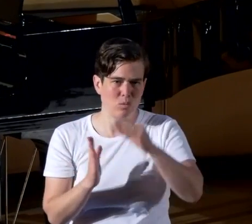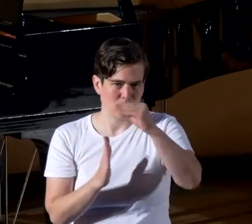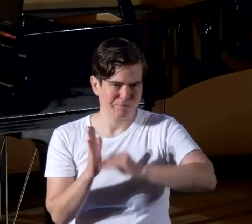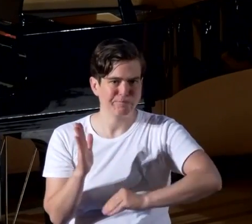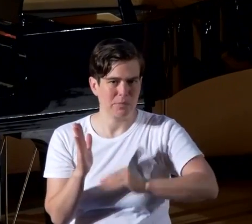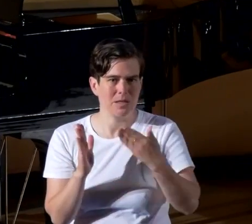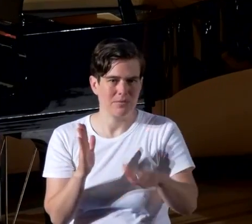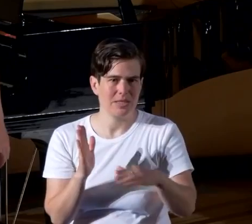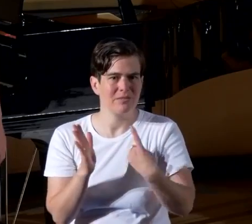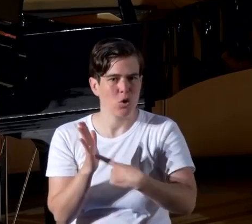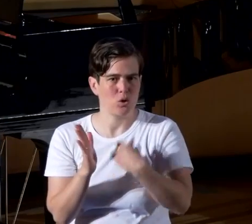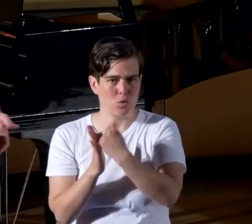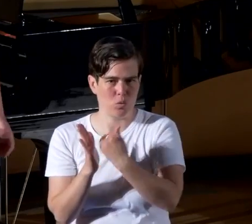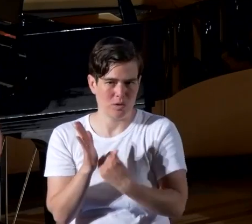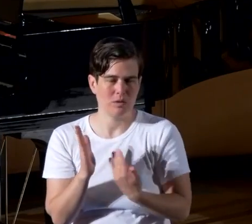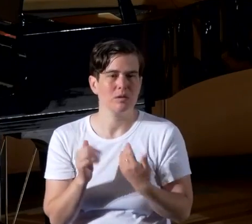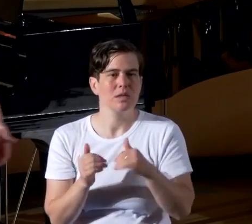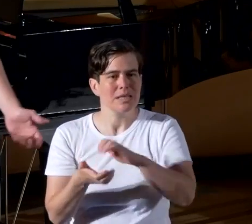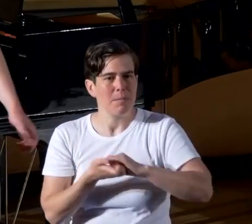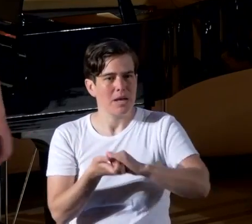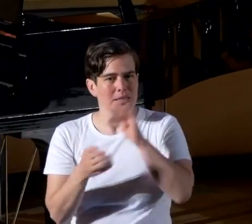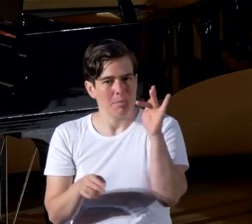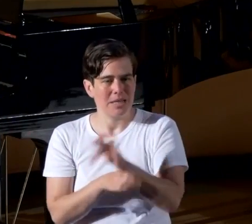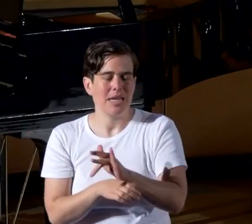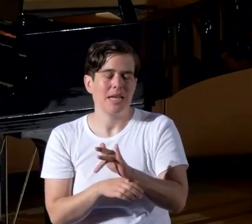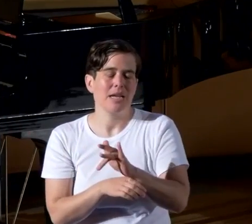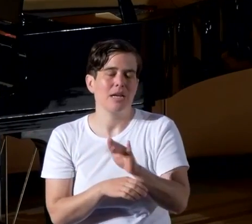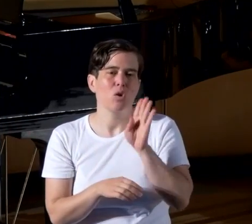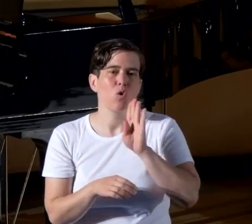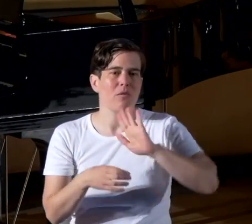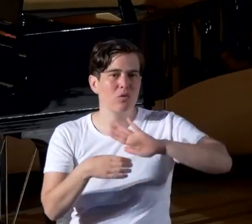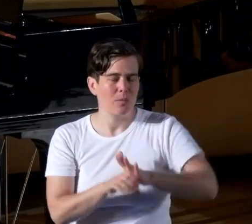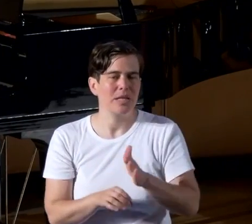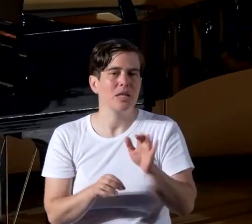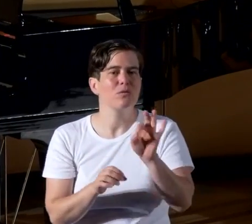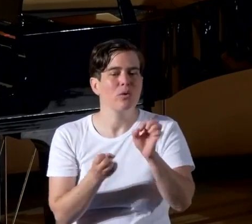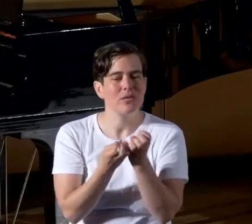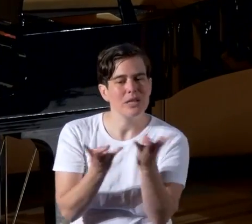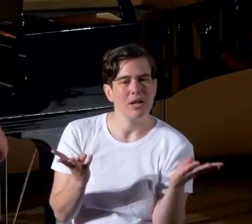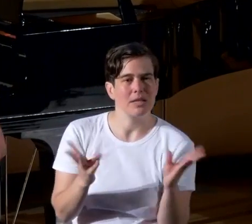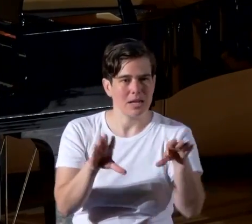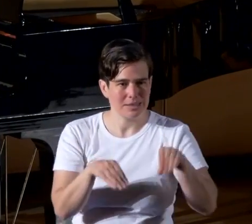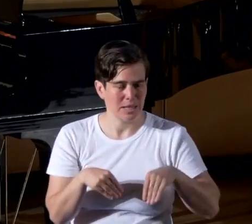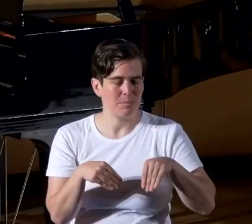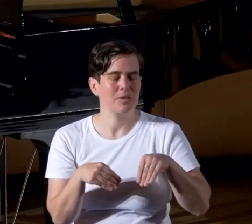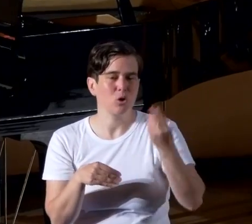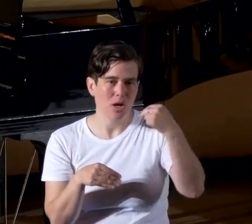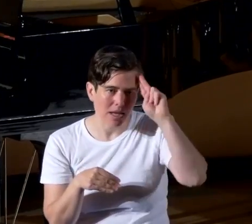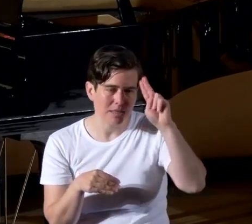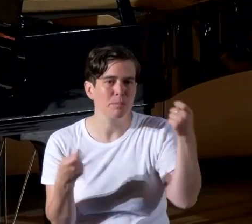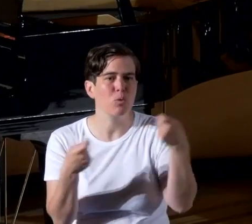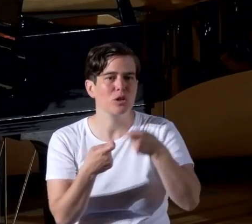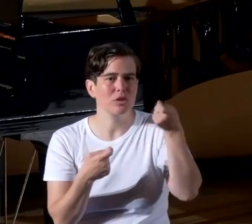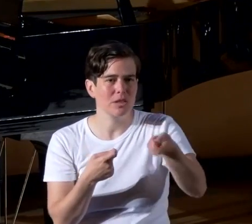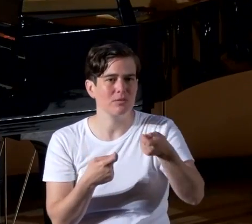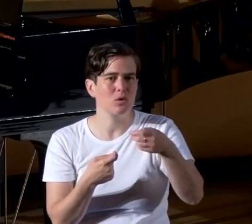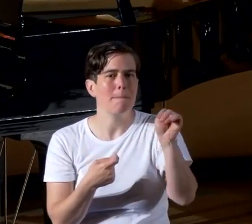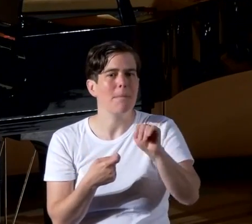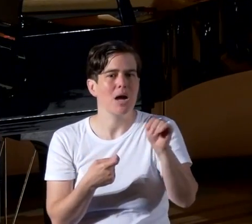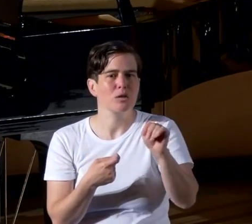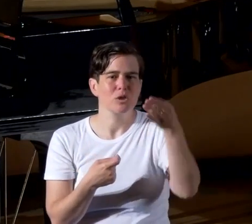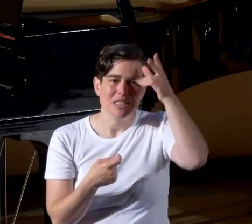erarbeitet wurde, die eben gemeinsam gegen Homophobie und für Vielfalt, Respekt und Akzeptanz von der Bundesstiftung Magnus